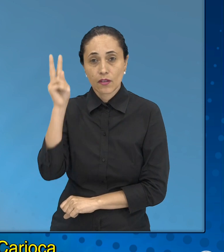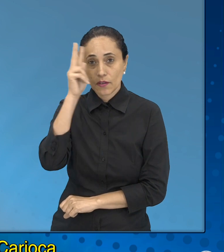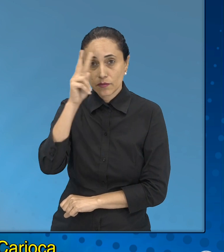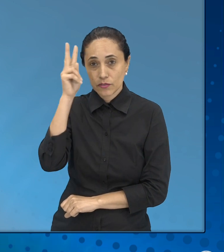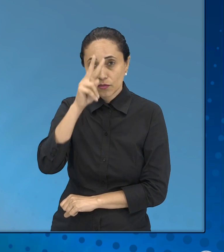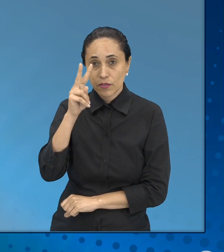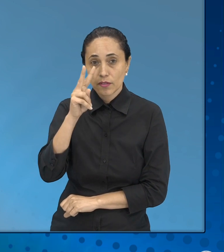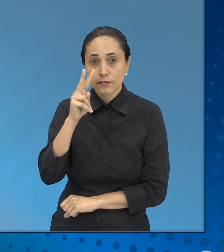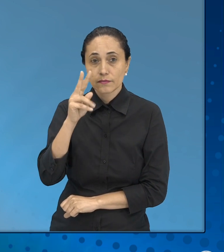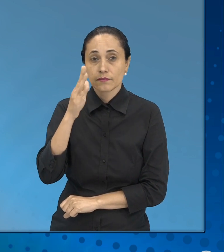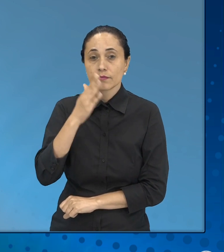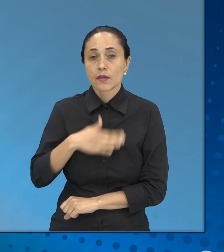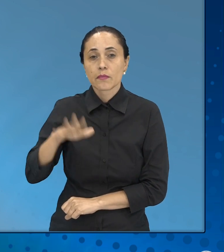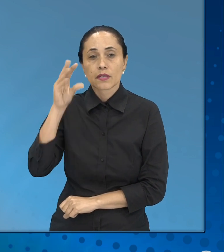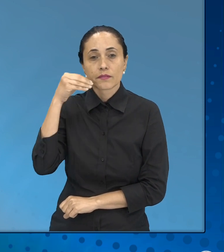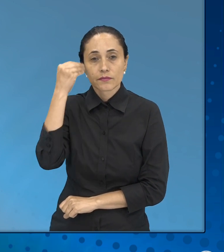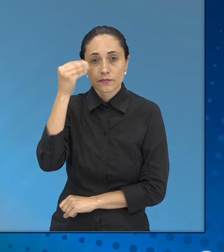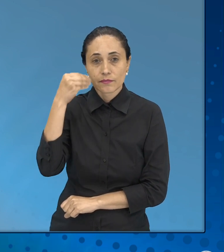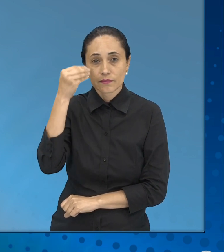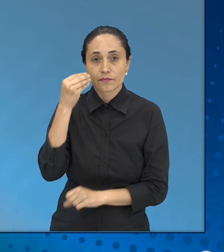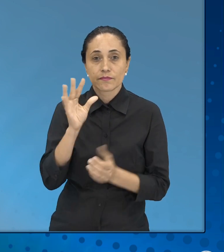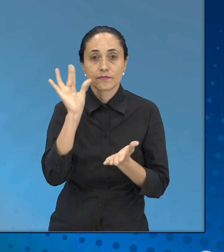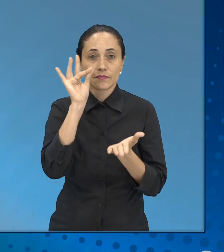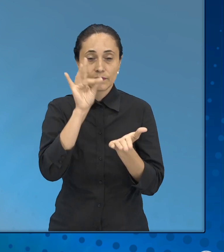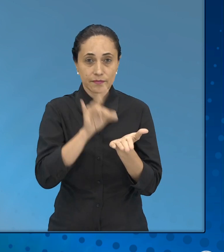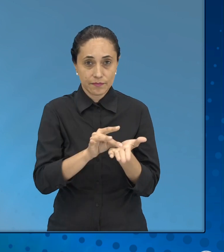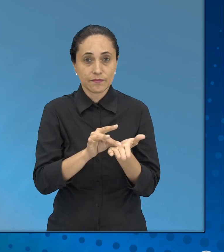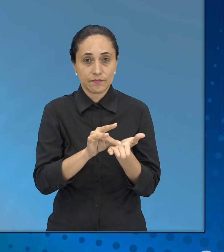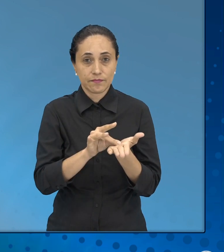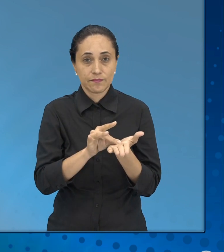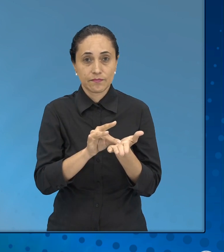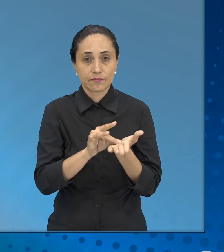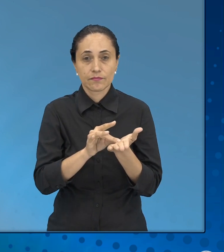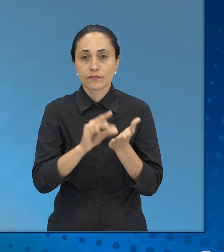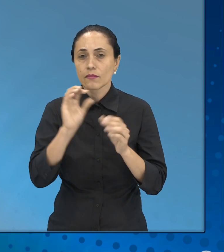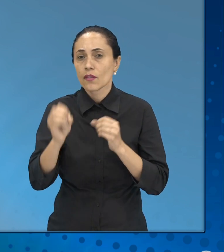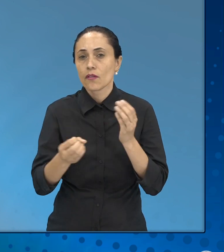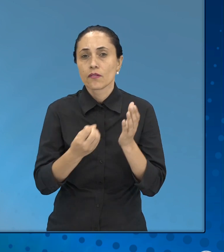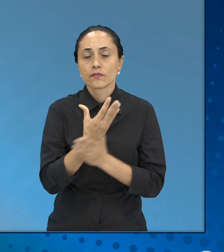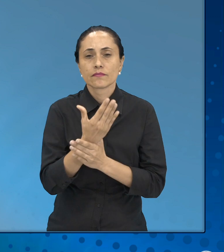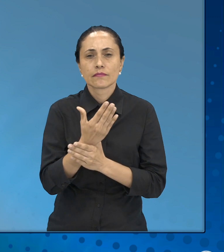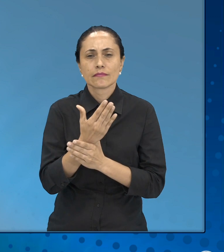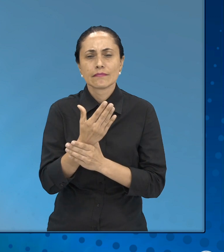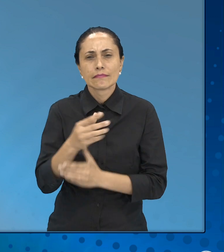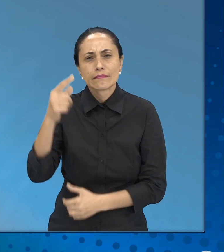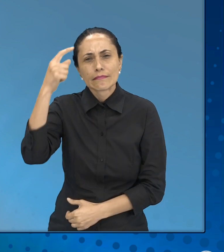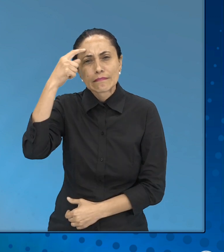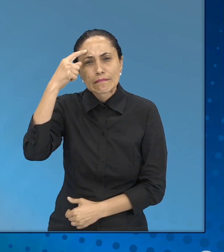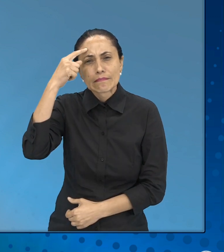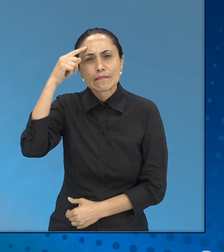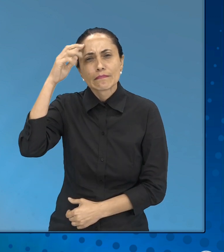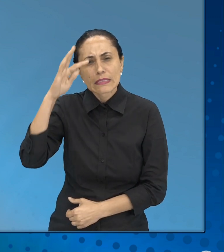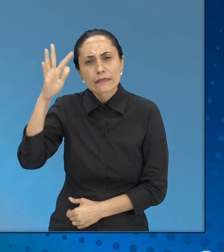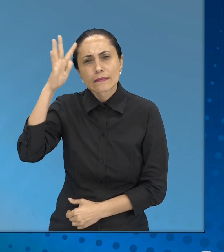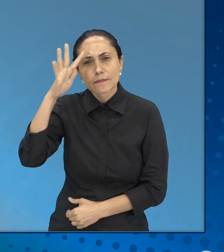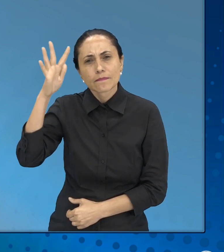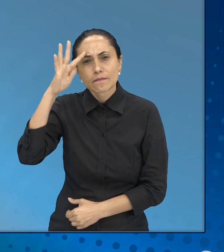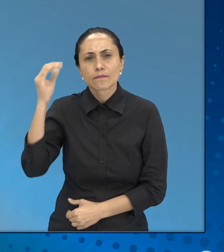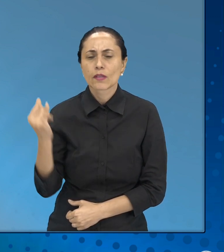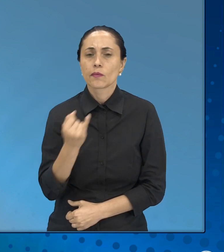de Oliveira, conhecida como Arena de Cro. Devido a esta realidade, foi surgindo